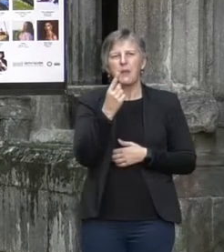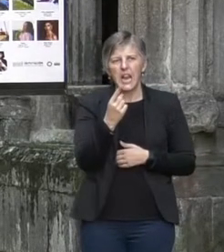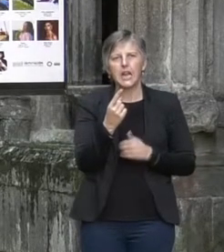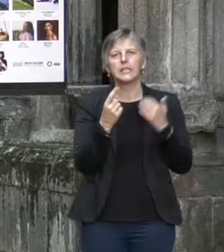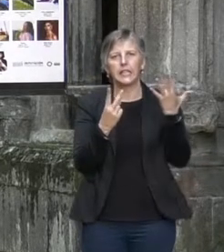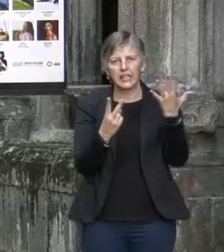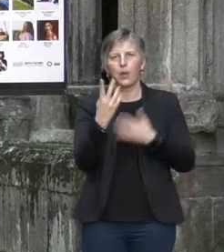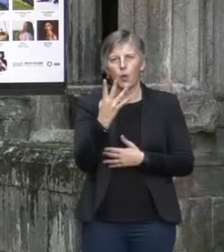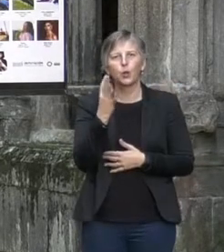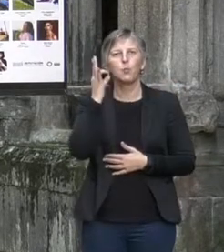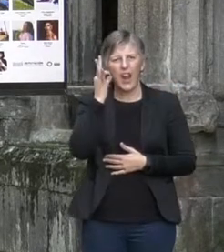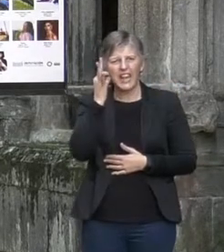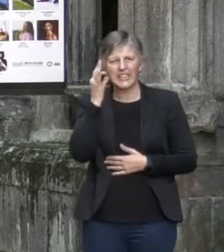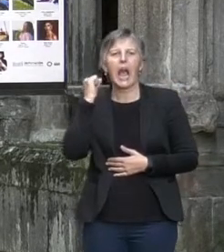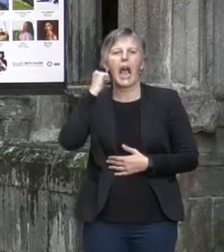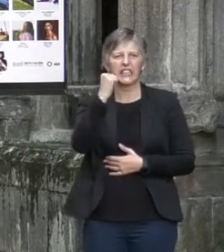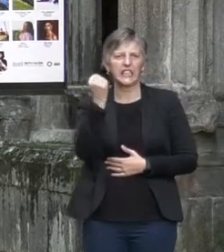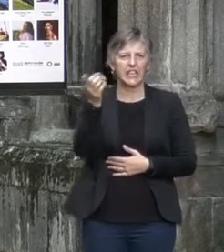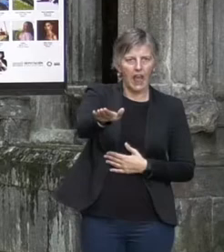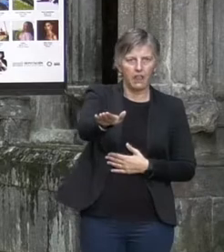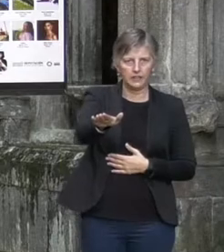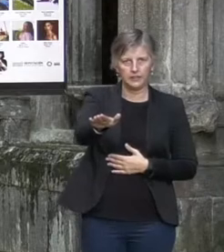1074 mulleres asasinadas,